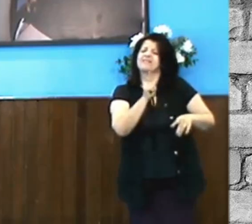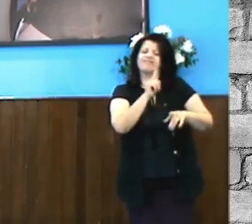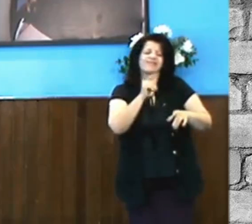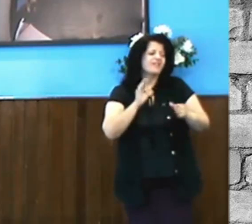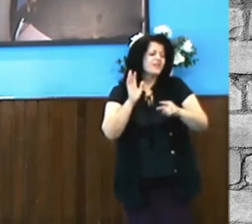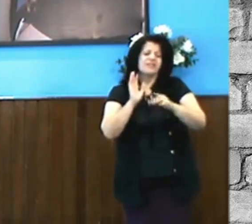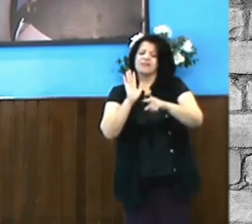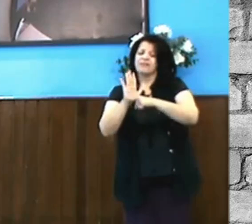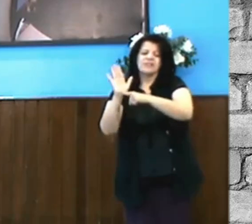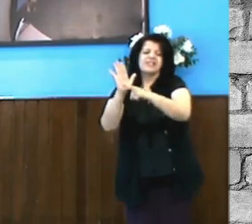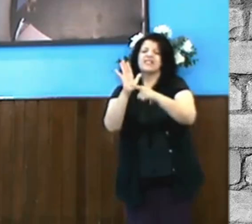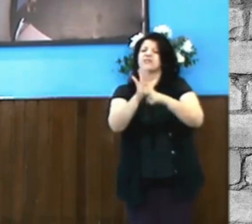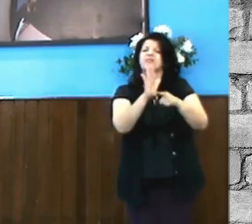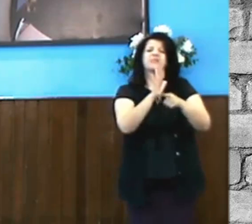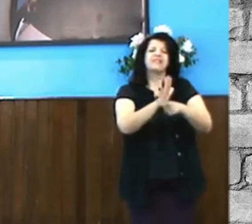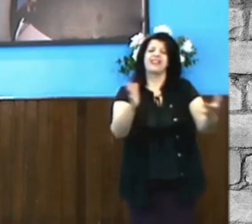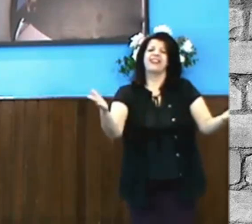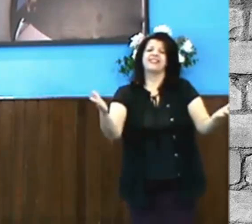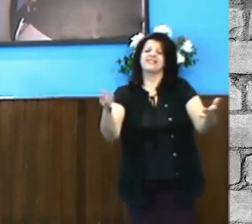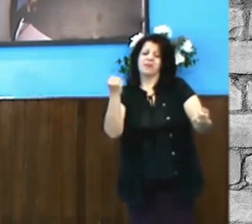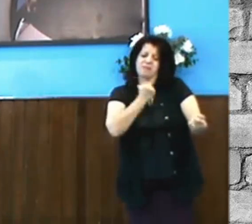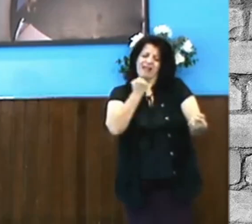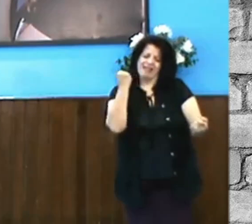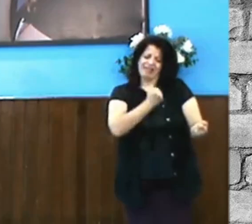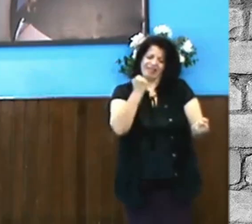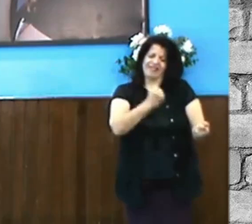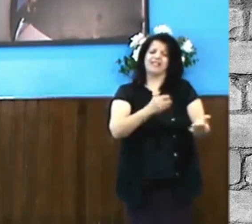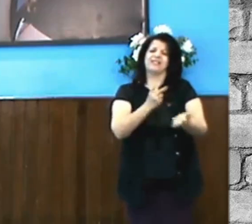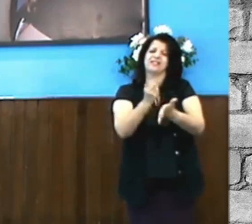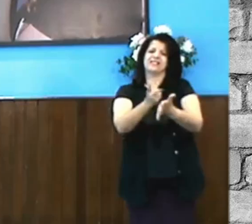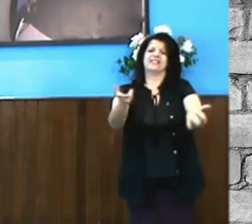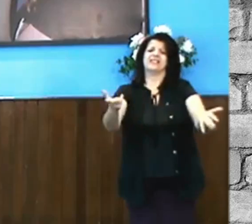pelo contrário, elas estão nos matando.